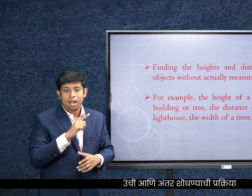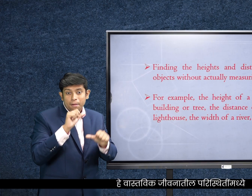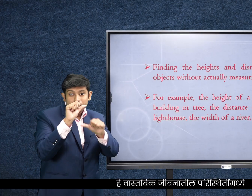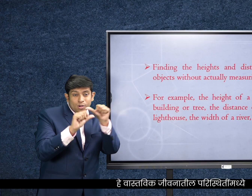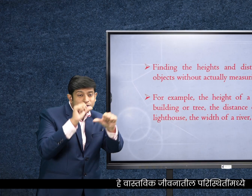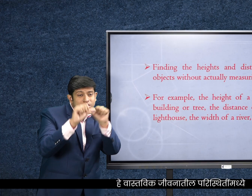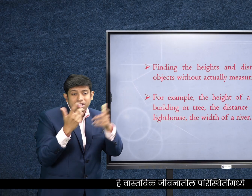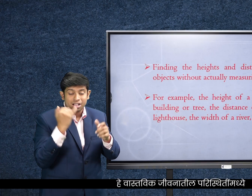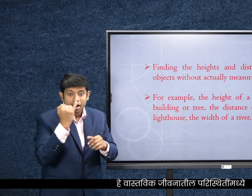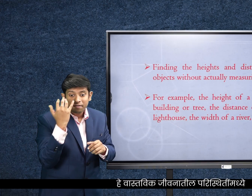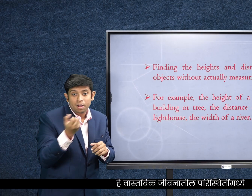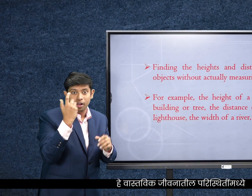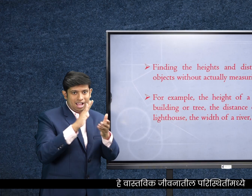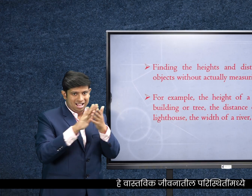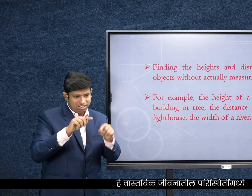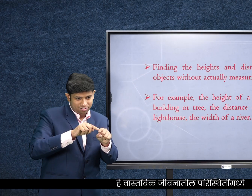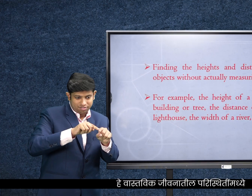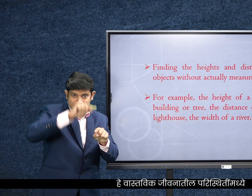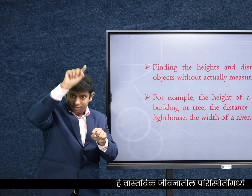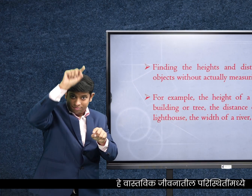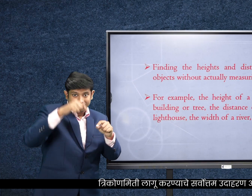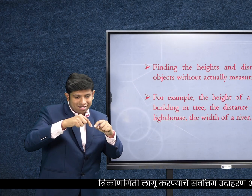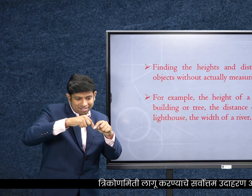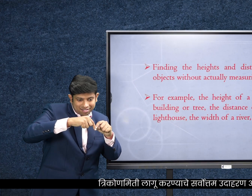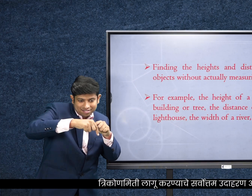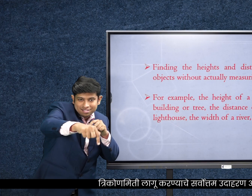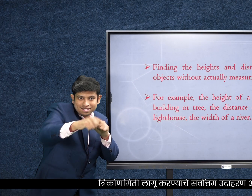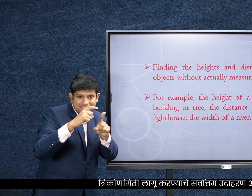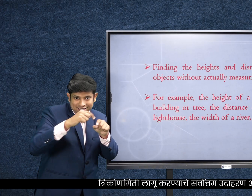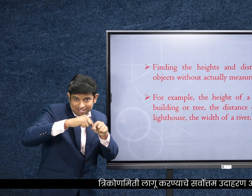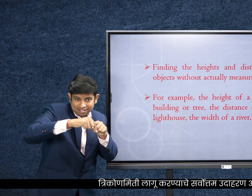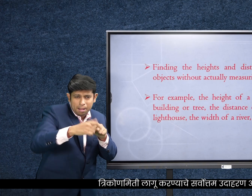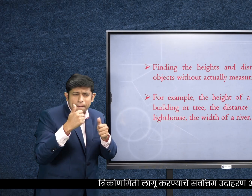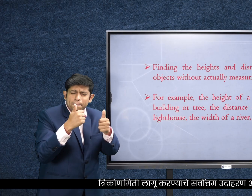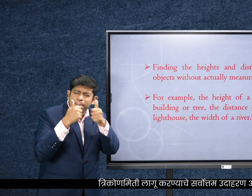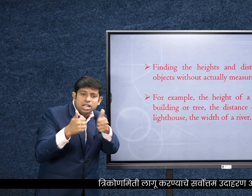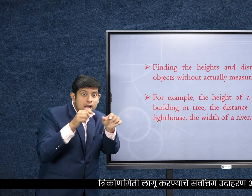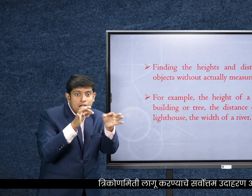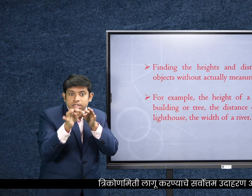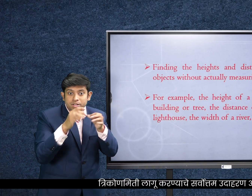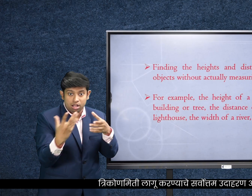हे वास्तविक जीवनातील परिस्थितींमध्ये त्रिकोणमिती लागू करण्याचा सर्वोत्तम उदाहरण आहे.